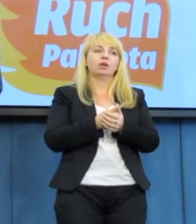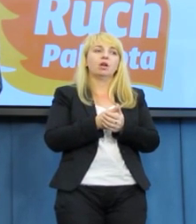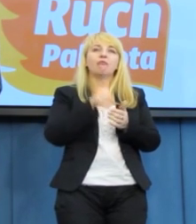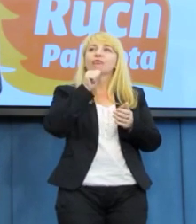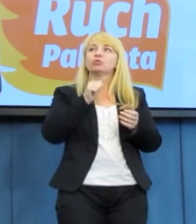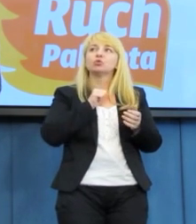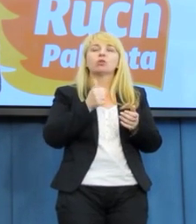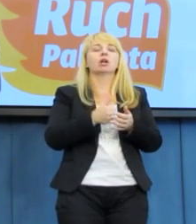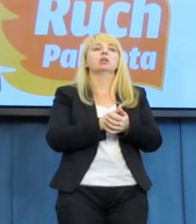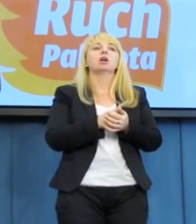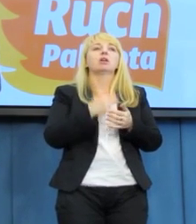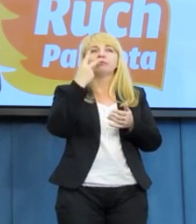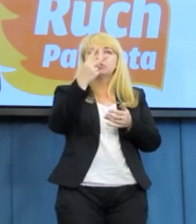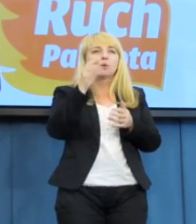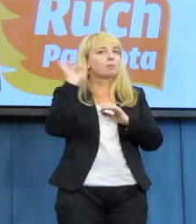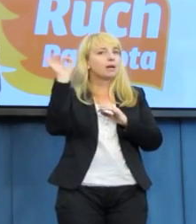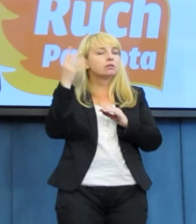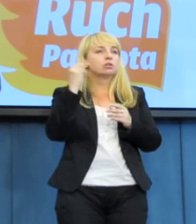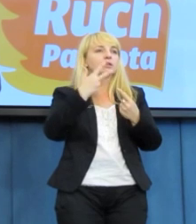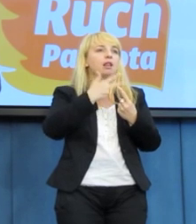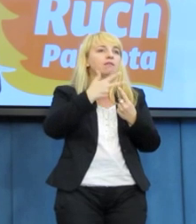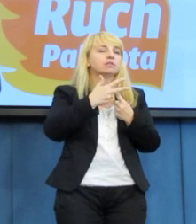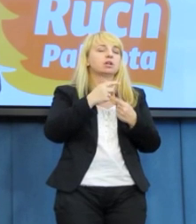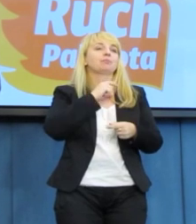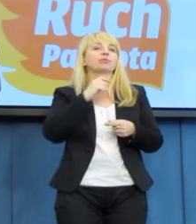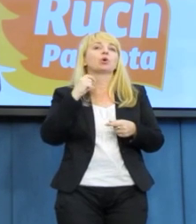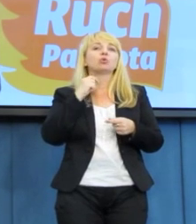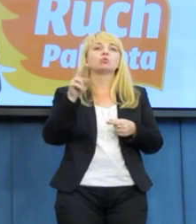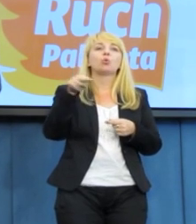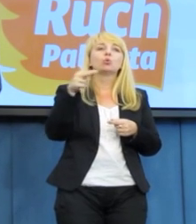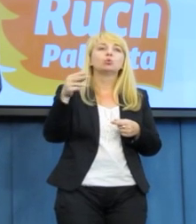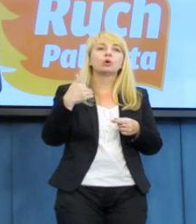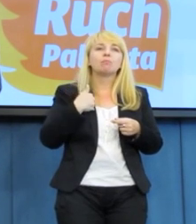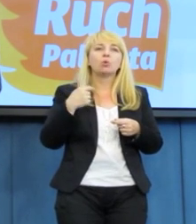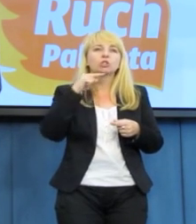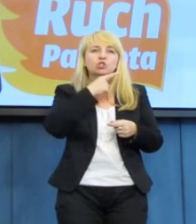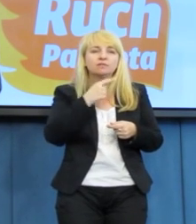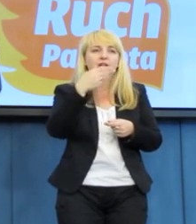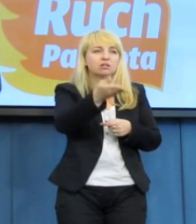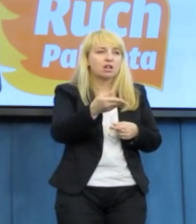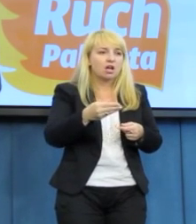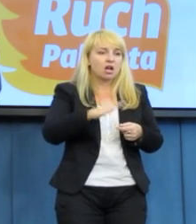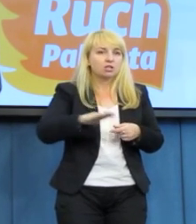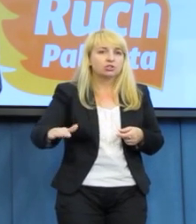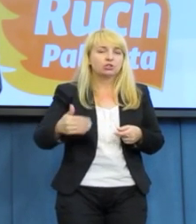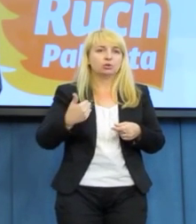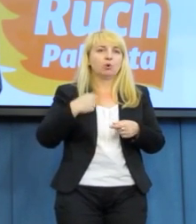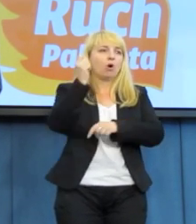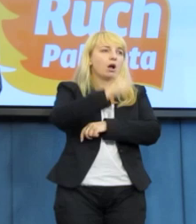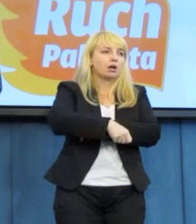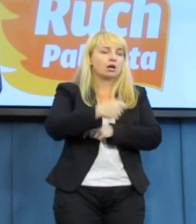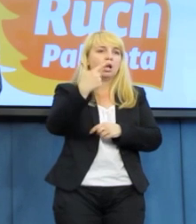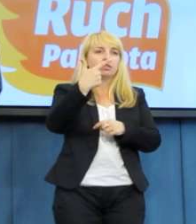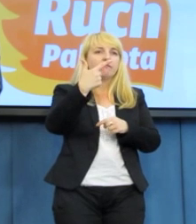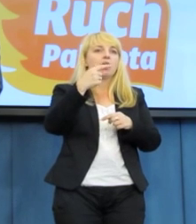Bodajże wczoraj media donosiły, iż ksiądz, który molestował dzieci, był skazany na 2,5 roku